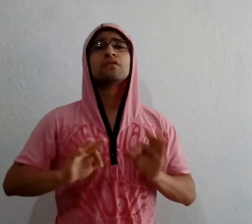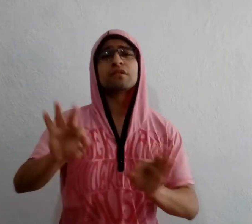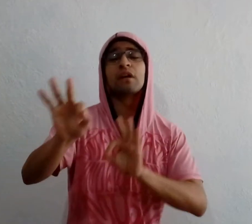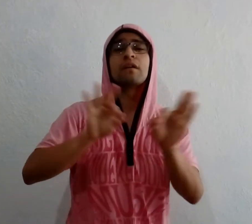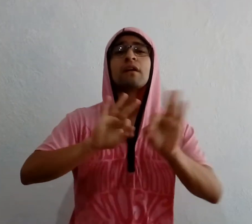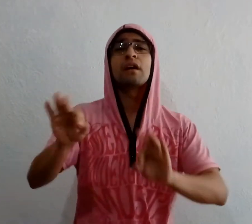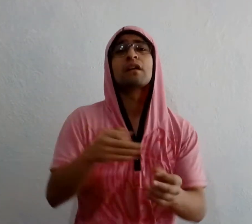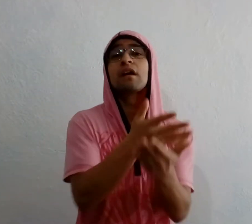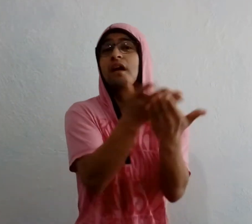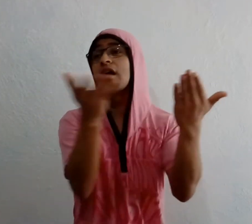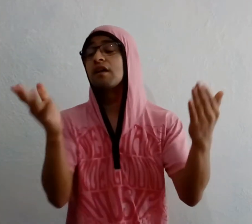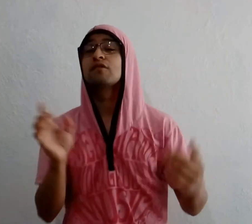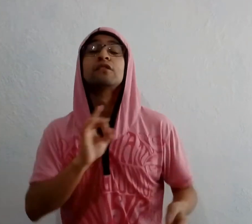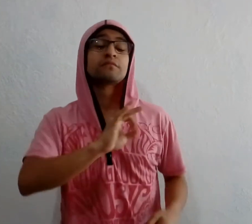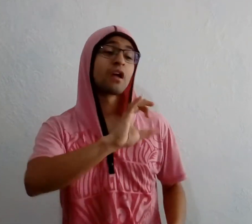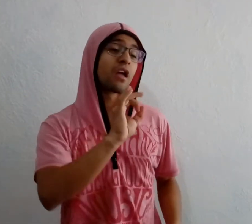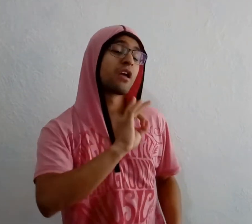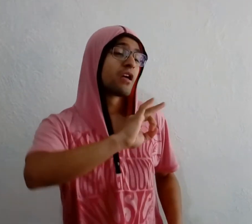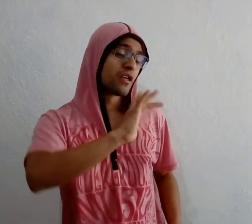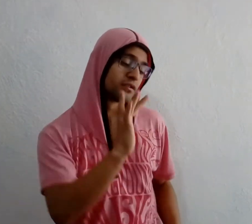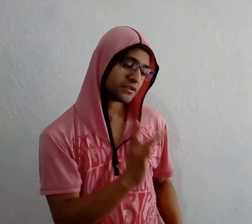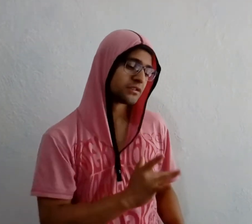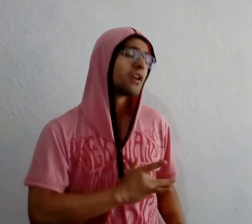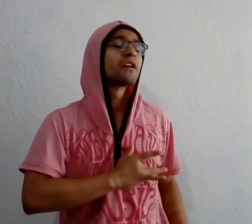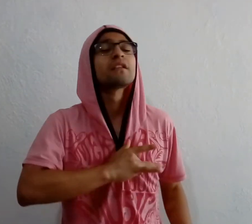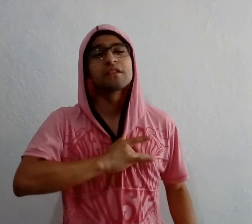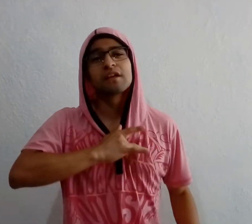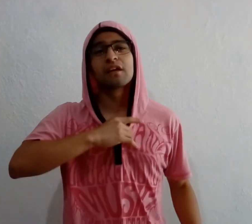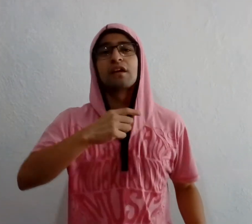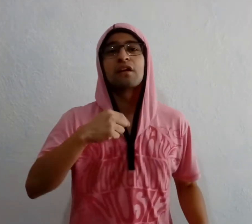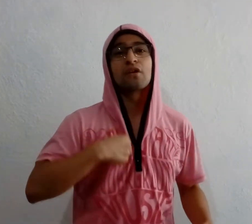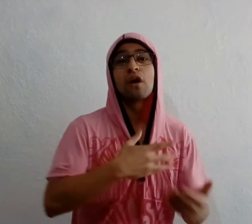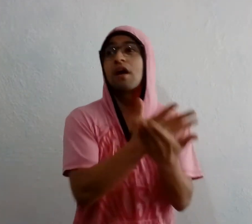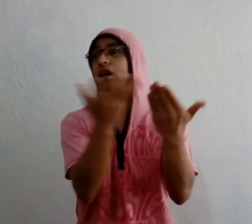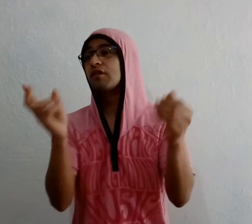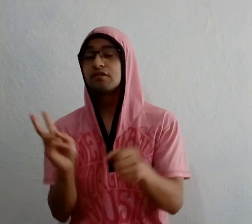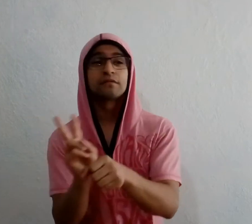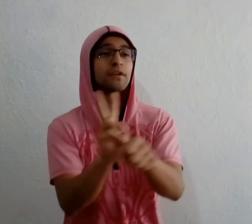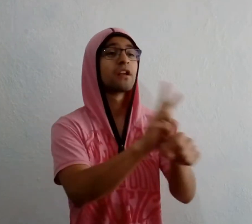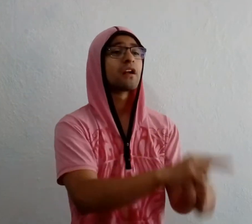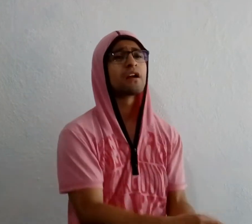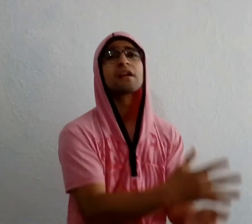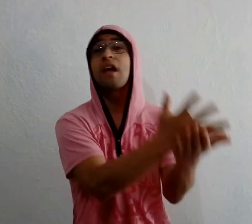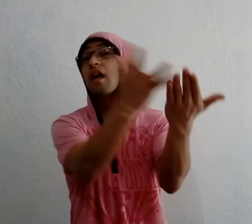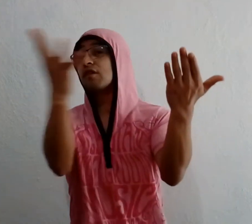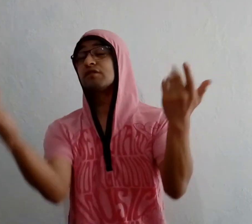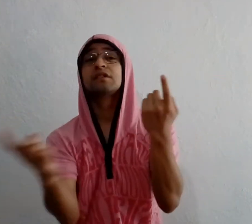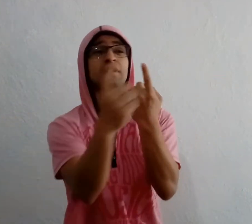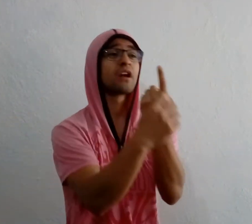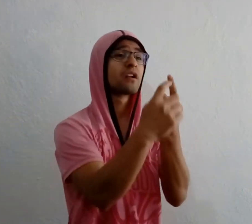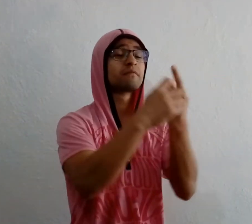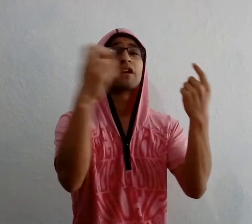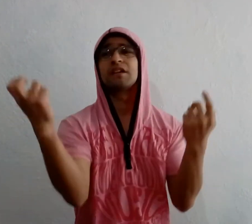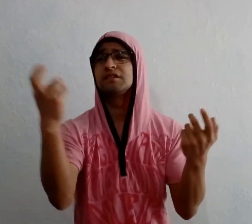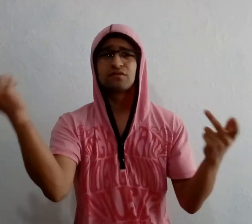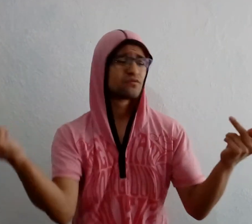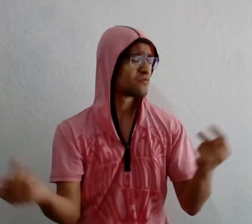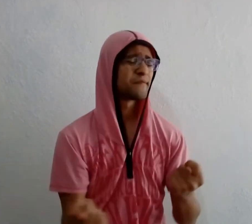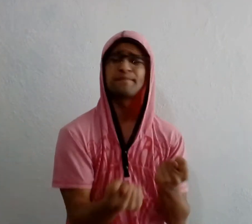sin sacar un pie desde mi guarida, y sentirán que los golpeé, que sin tirar un puño los noqueé. Con un pañuelo azul como bufanda